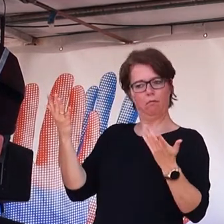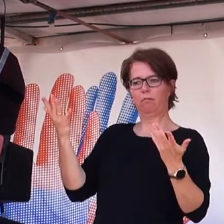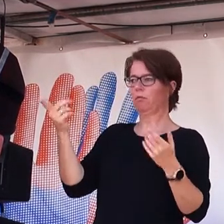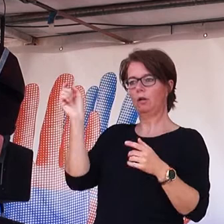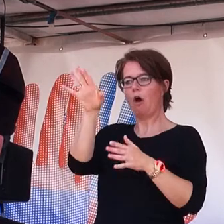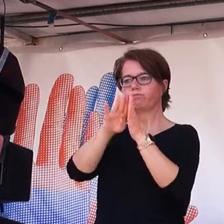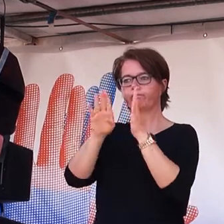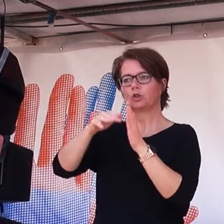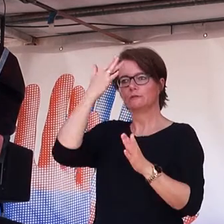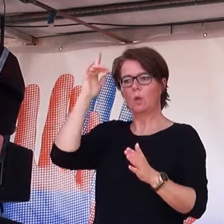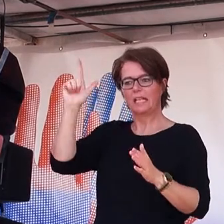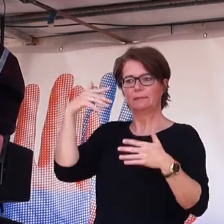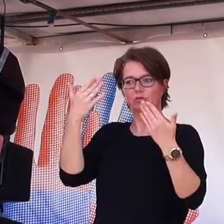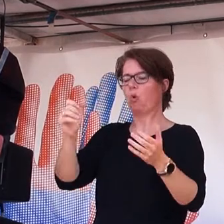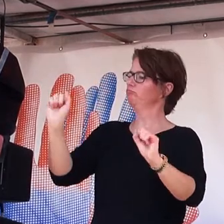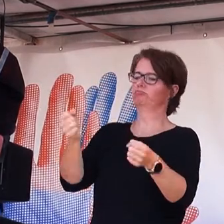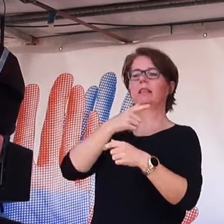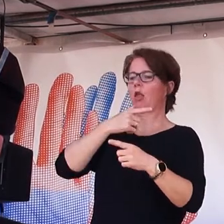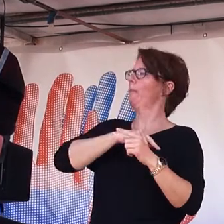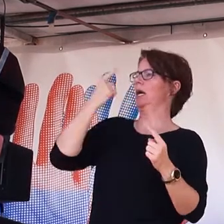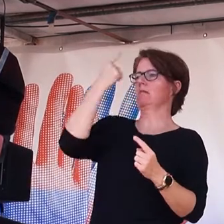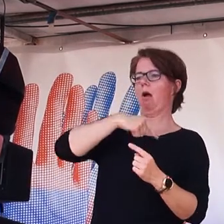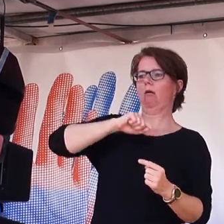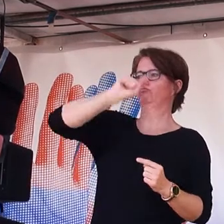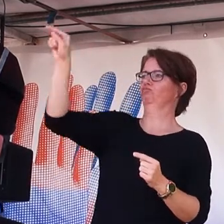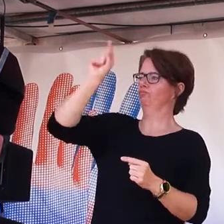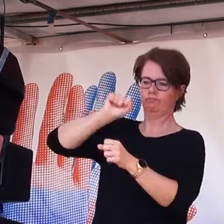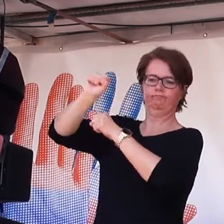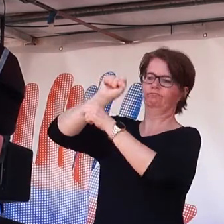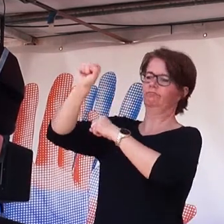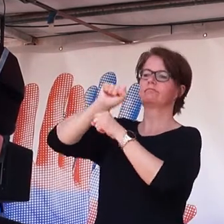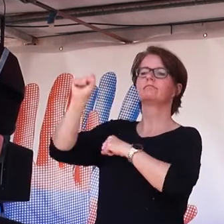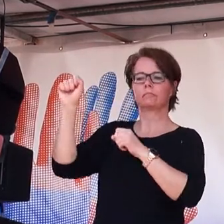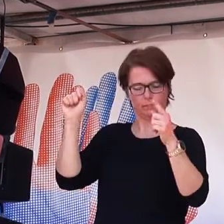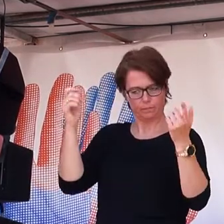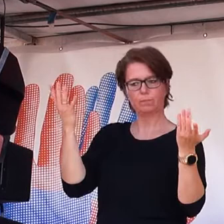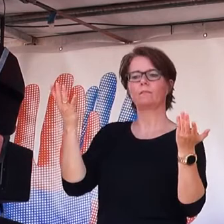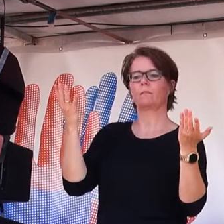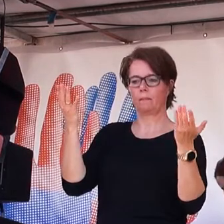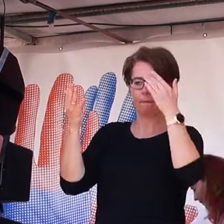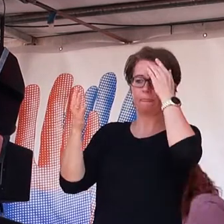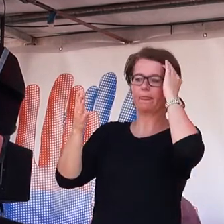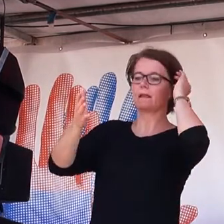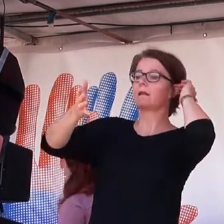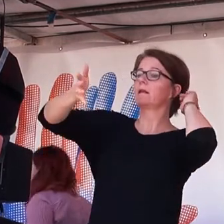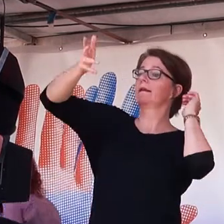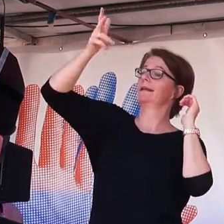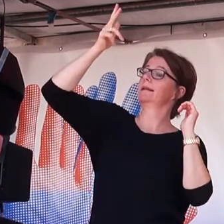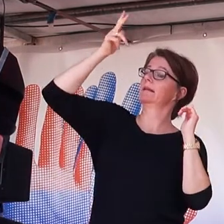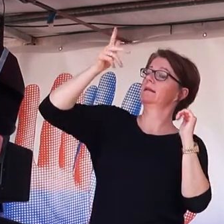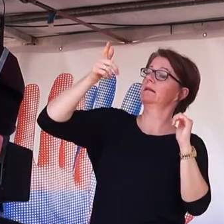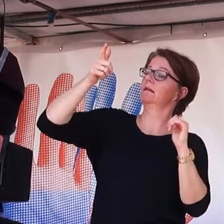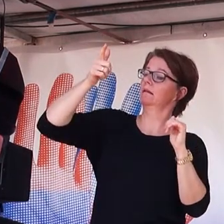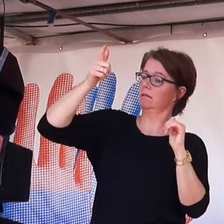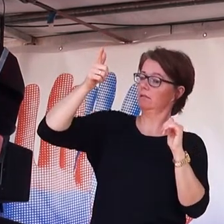Jedes Jahr wurde es besser. Und am letzten Jahr, vor 3 Jahren, wurden wir begrüßt, herzlich von der Polizei